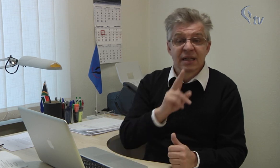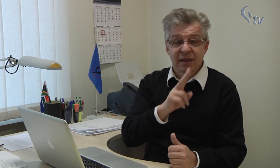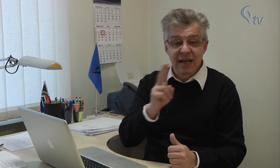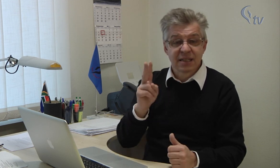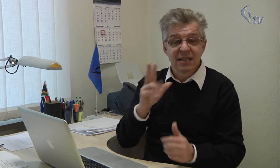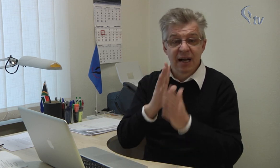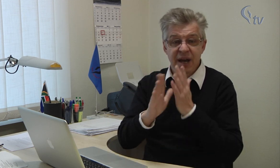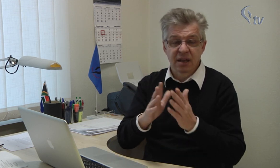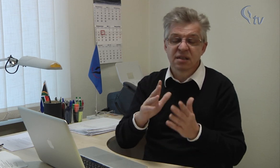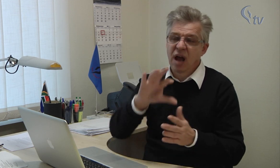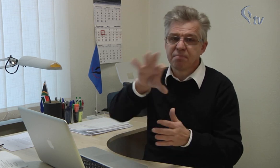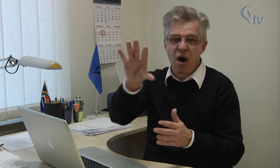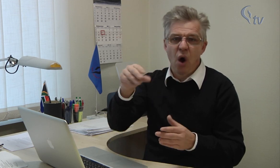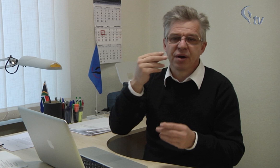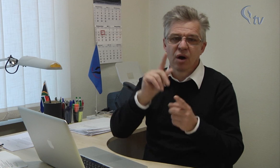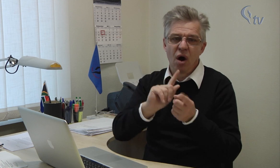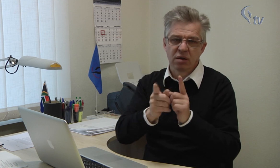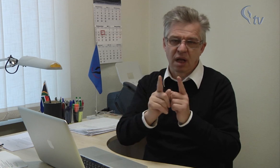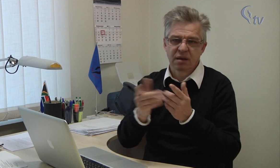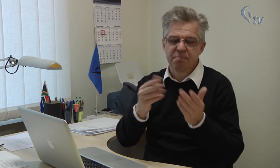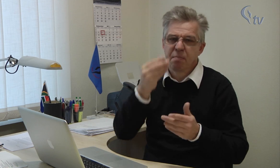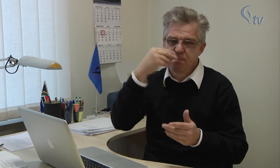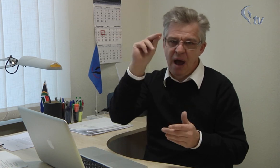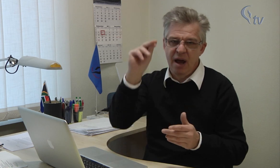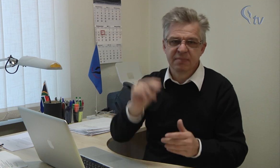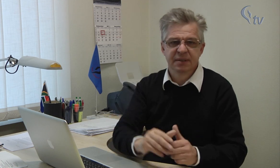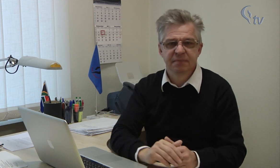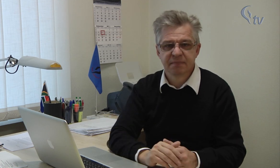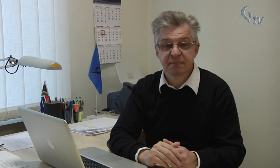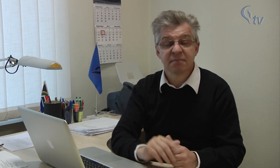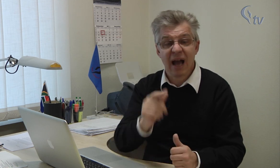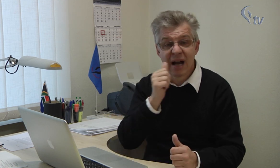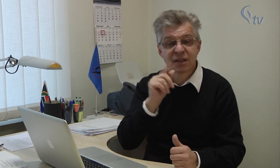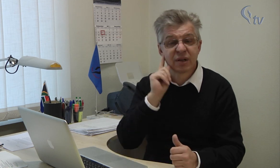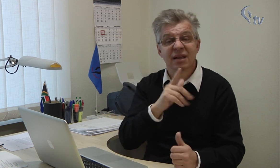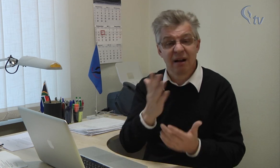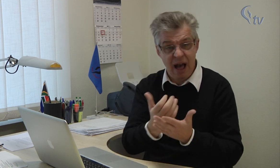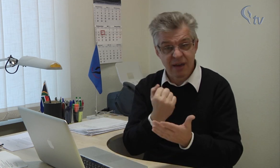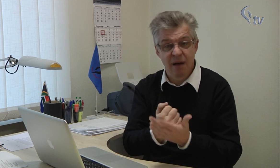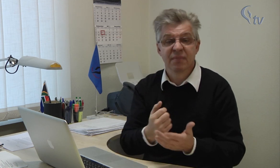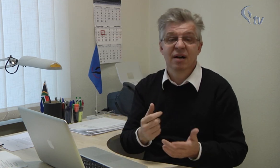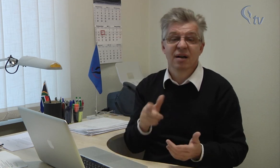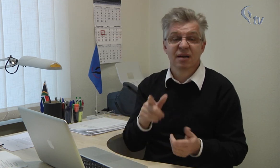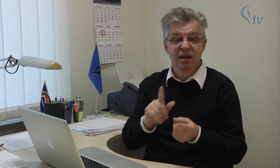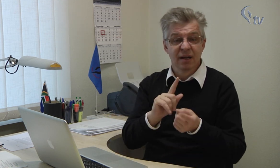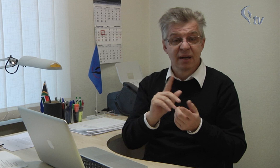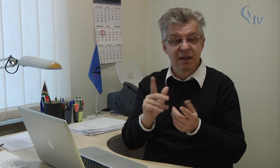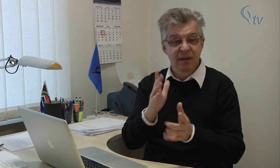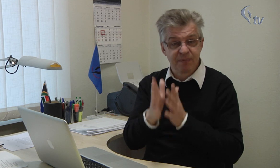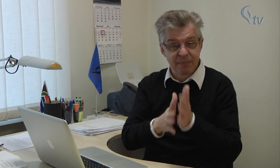Teistes maakondades on olukord tõlketeenusega parem. Eesti Kurtide Liit leiab, et viipekeele tõlketeenuse olukord